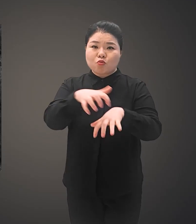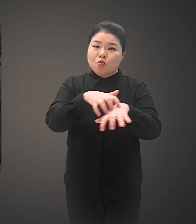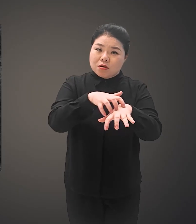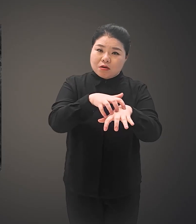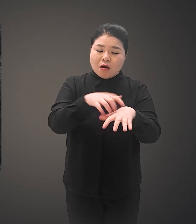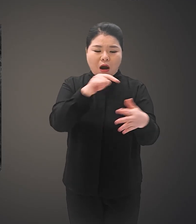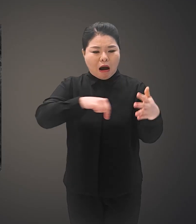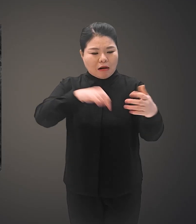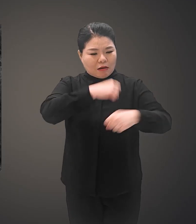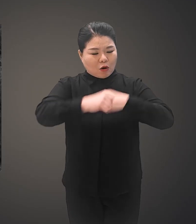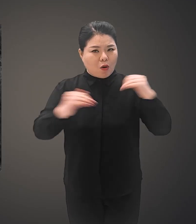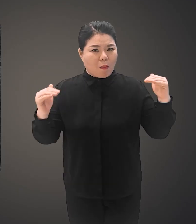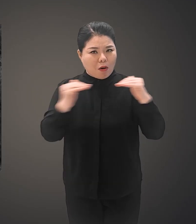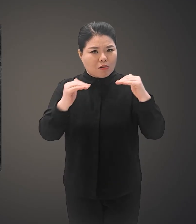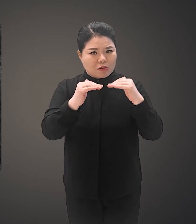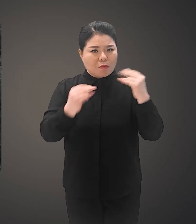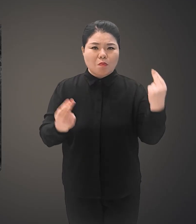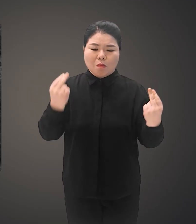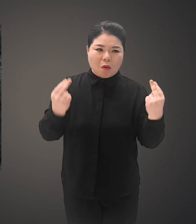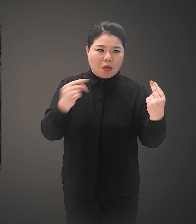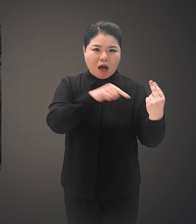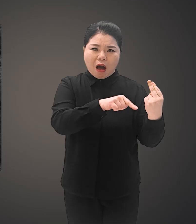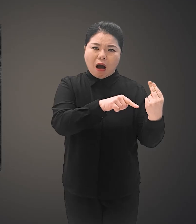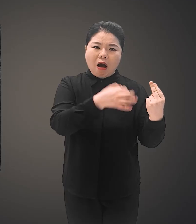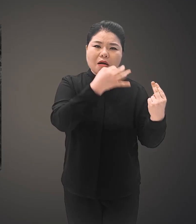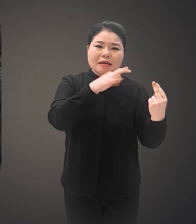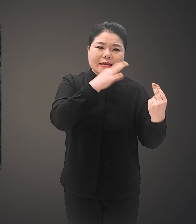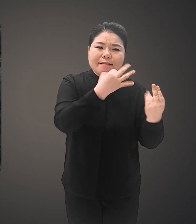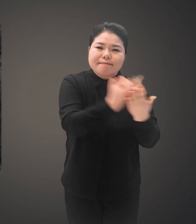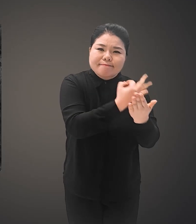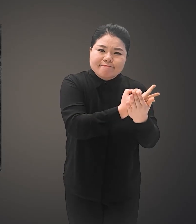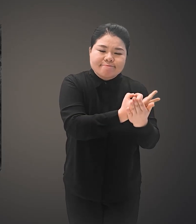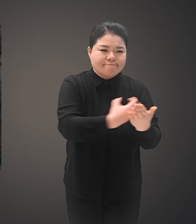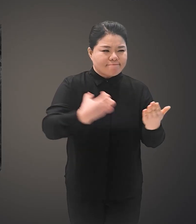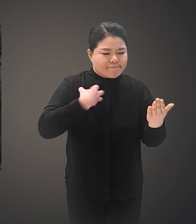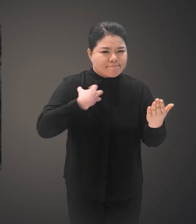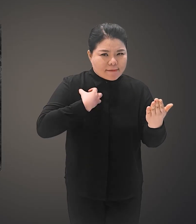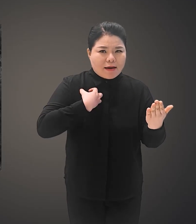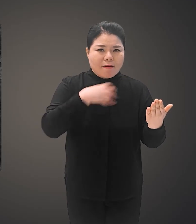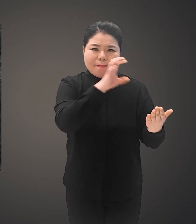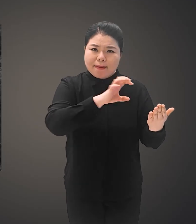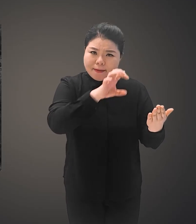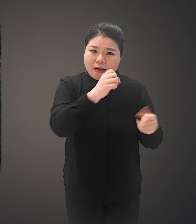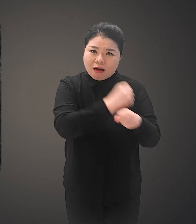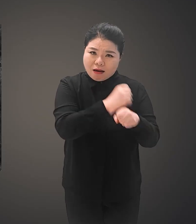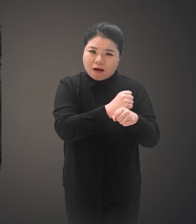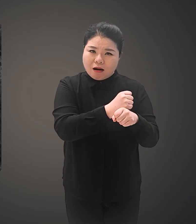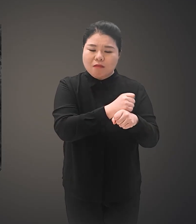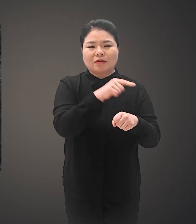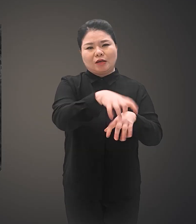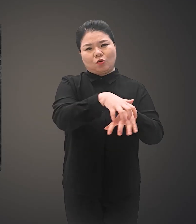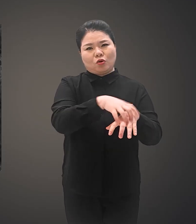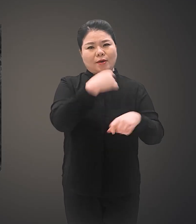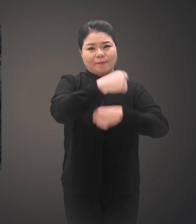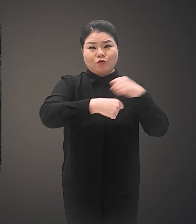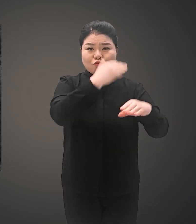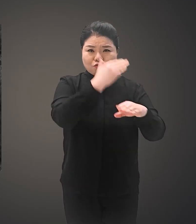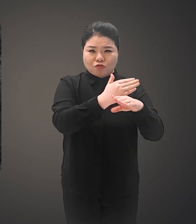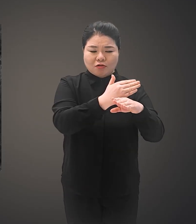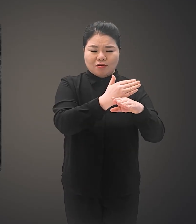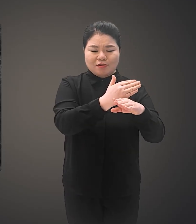조직이 조직 구성원의 자유와 평등보다 이익 창출과 그에 따른 책임만을 강조한다면 조직